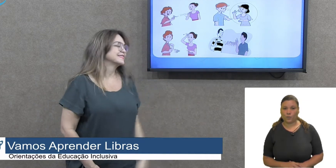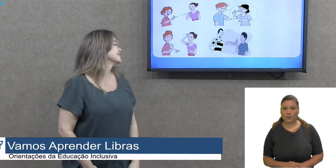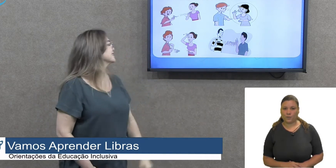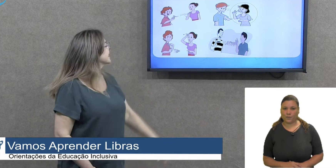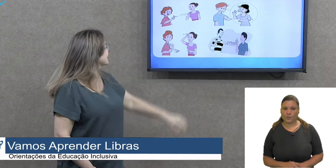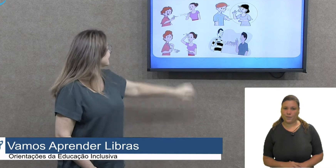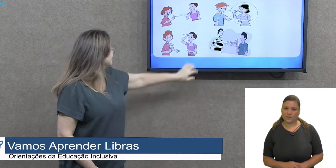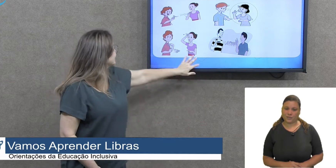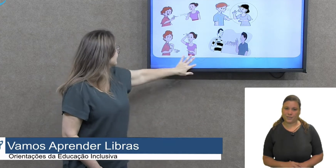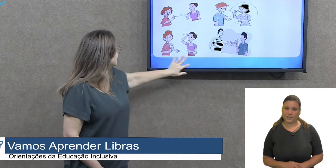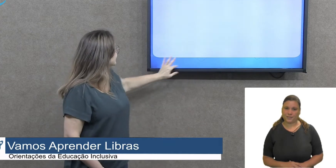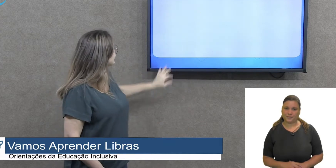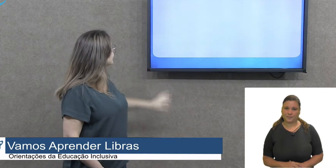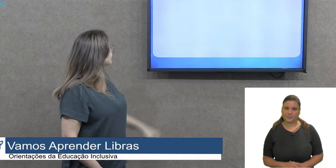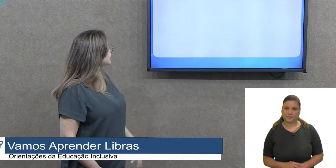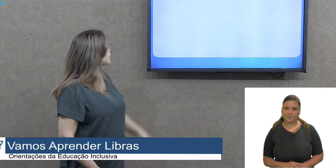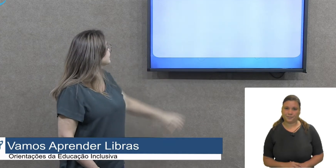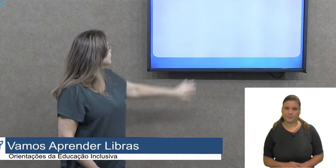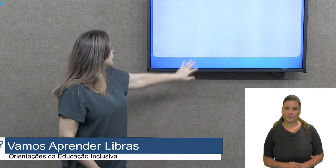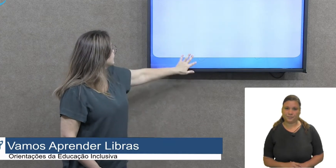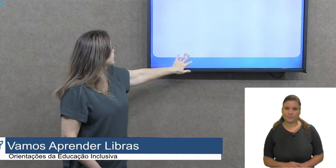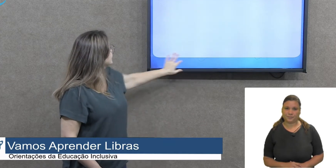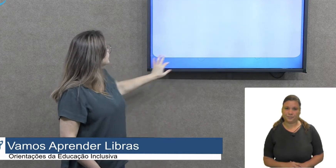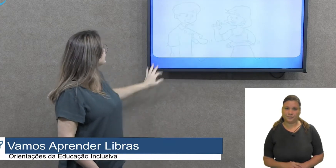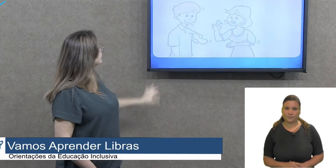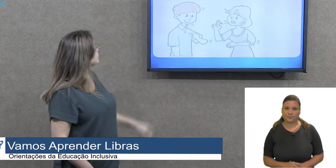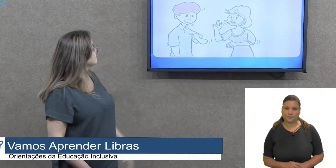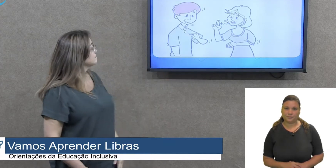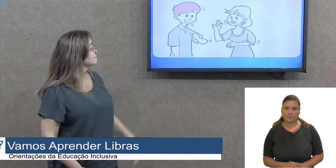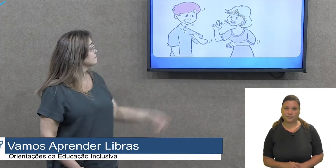O nome do homem é José.